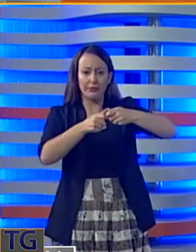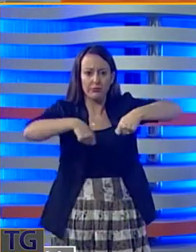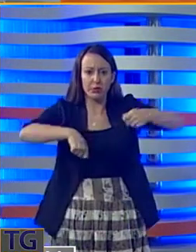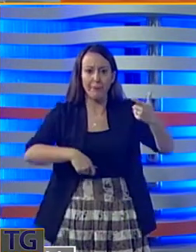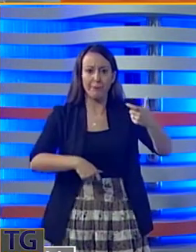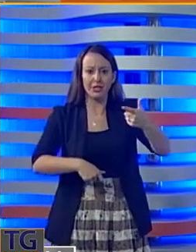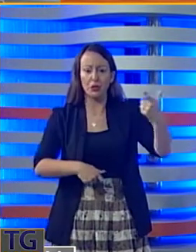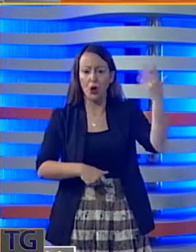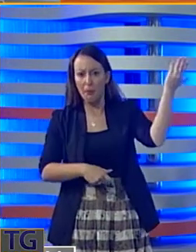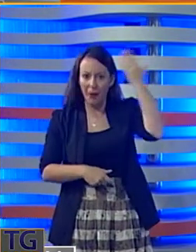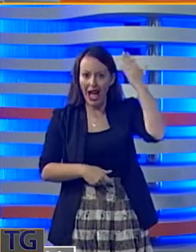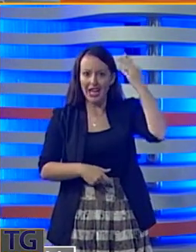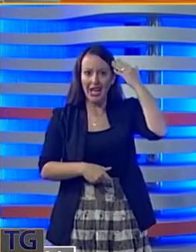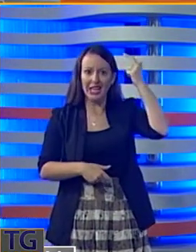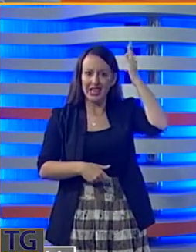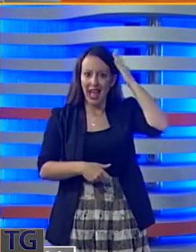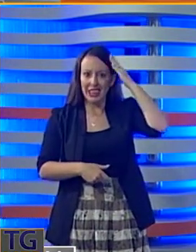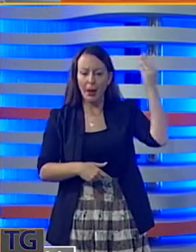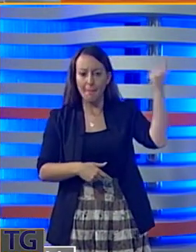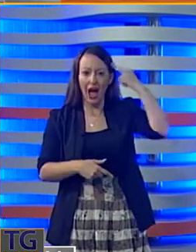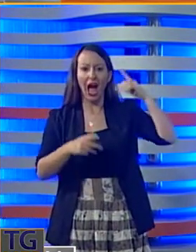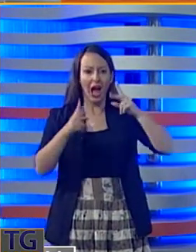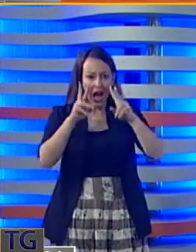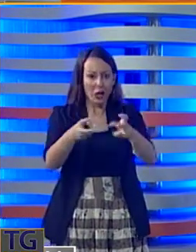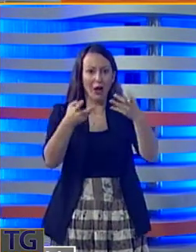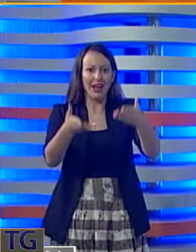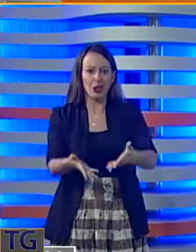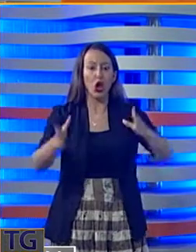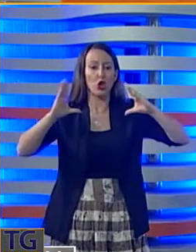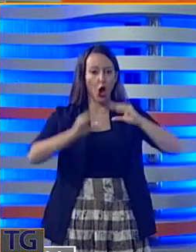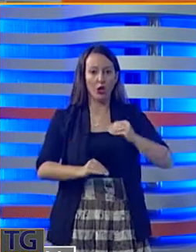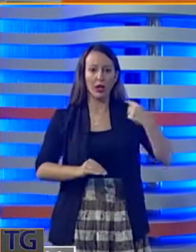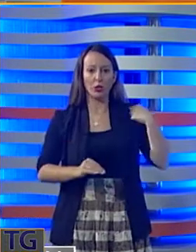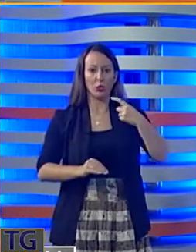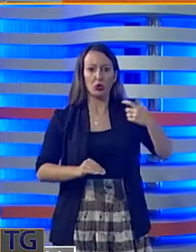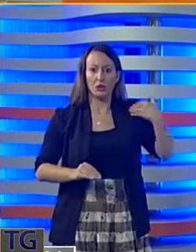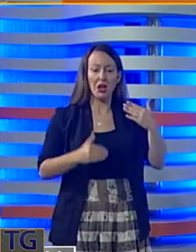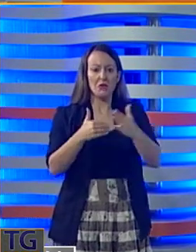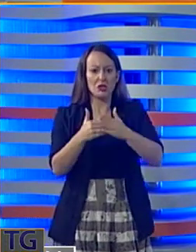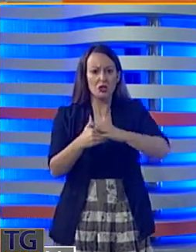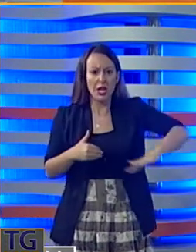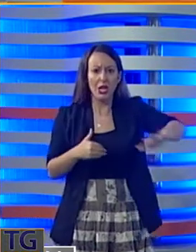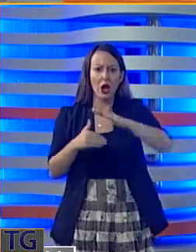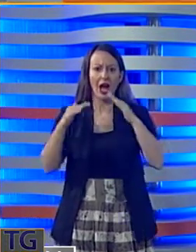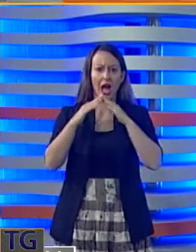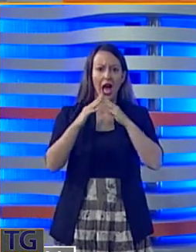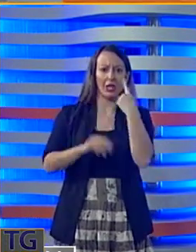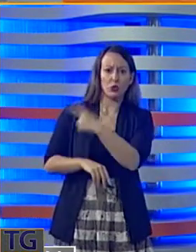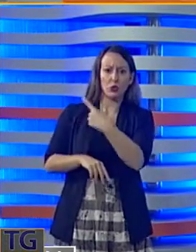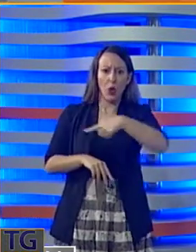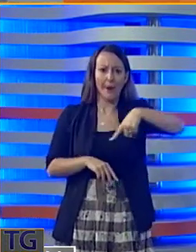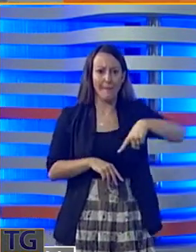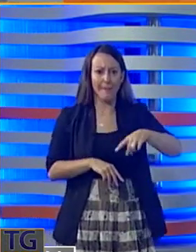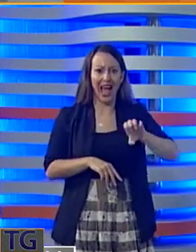Il corpo era avvolto in un sacco legato con delle corde all'interno di un tombino. Gli investigatori indagano